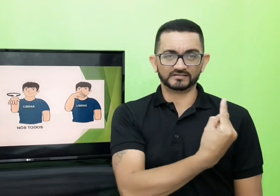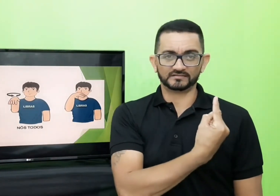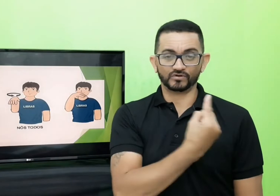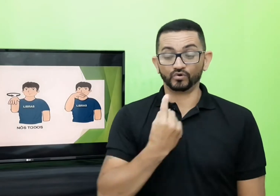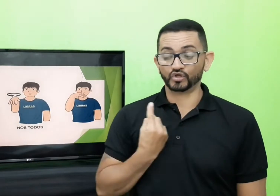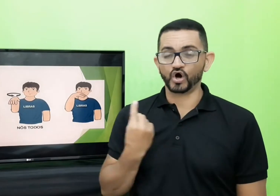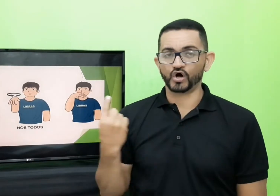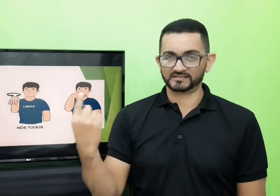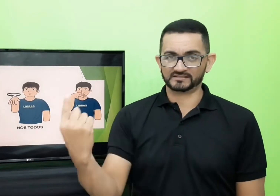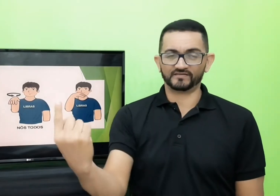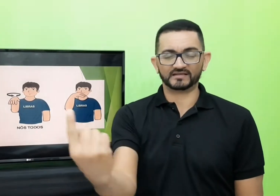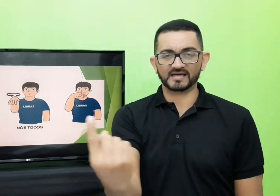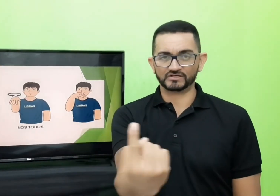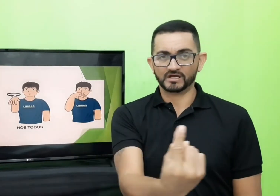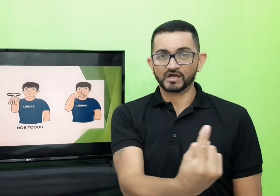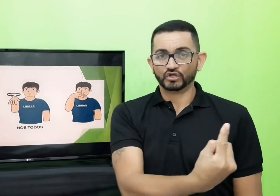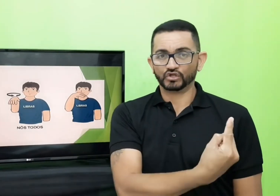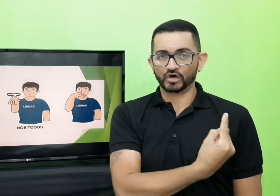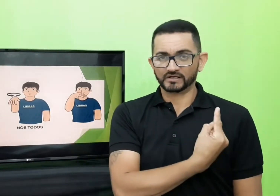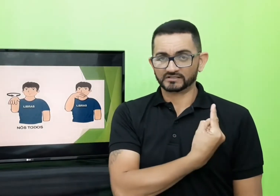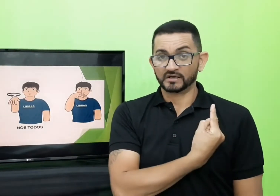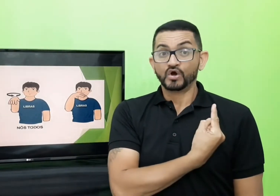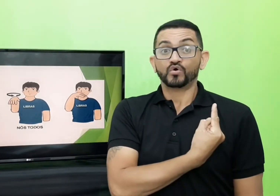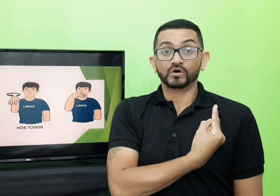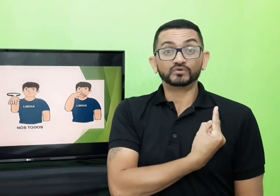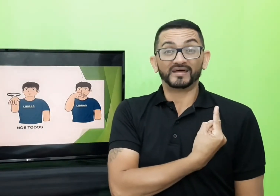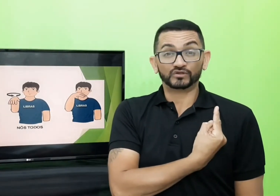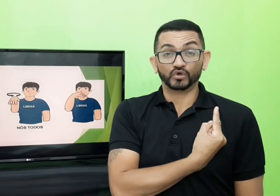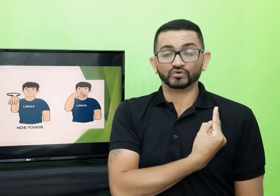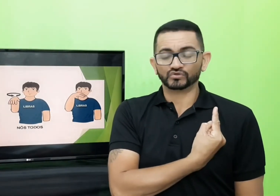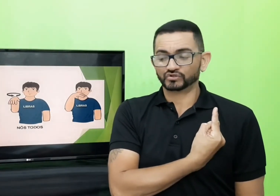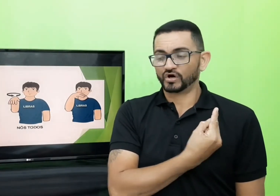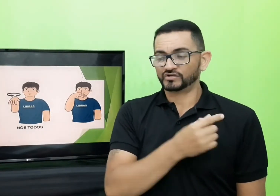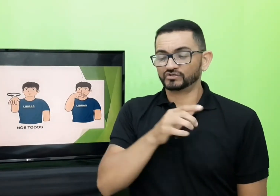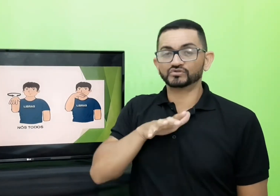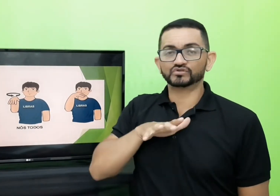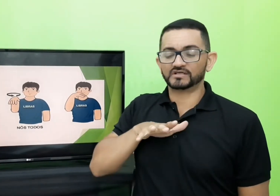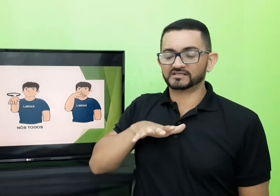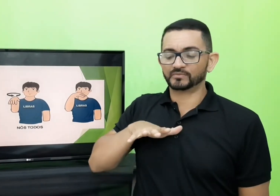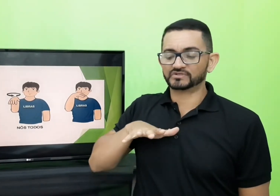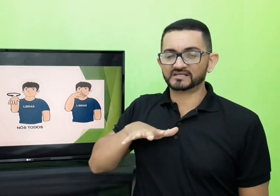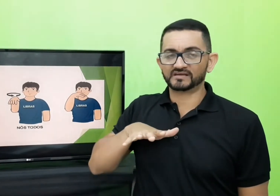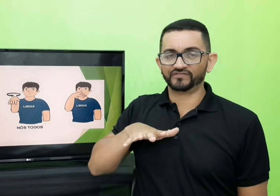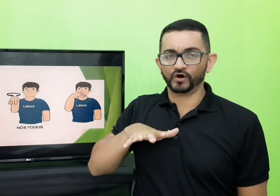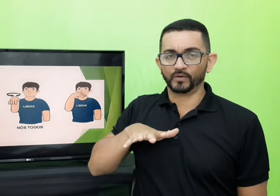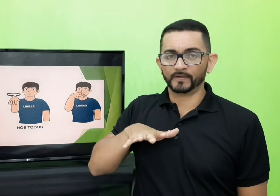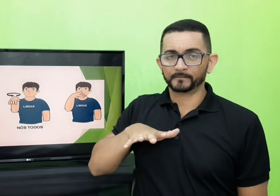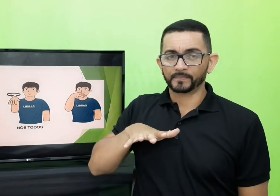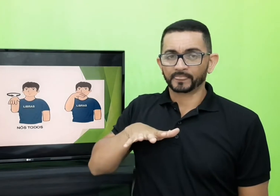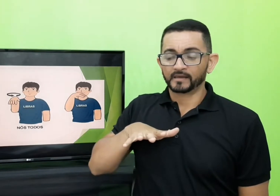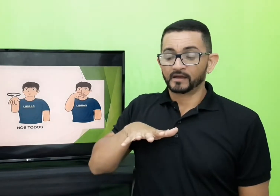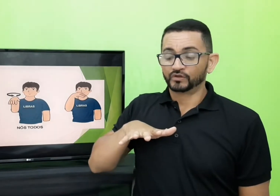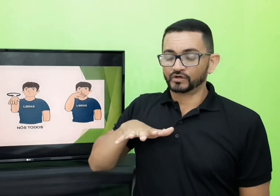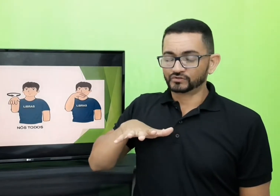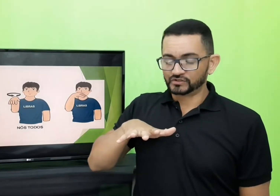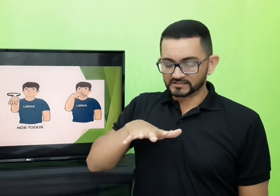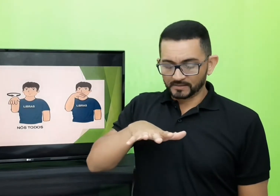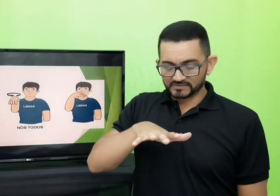nós, ou nós, na verdade. Nós. Quando é todos nós utilizamos dessa forma. Nós utilizamos a